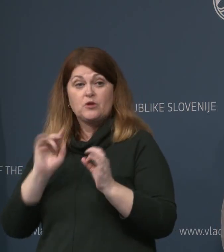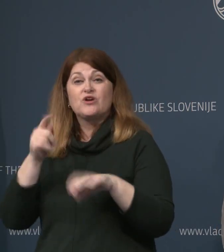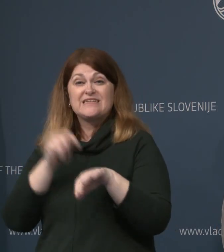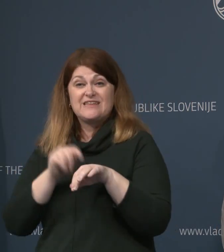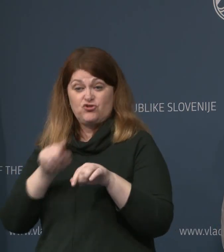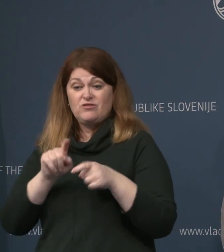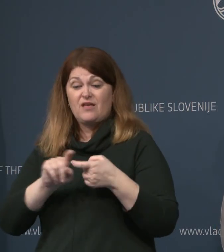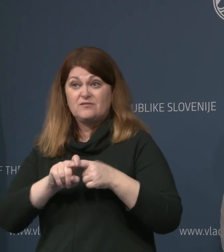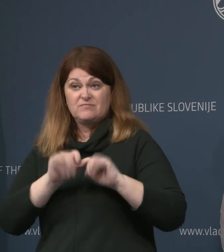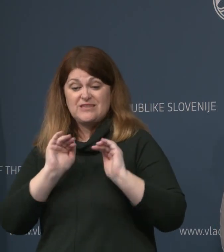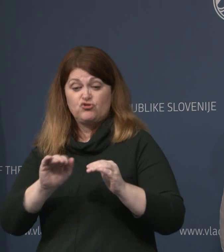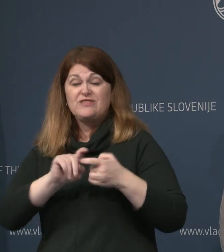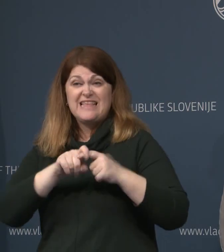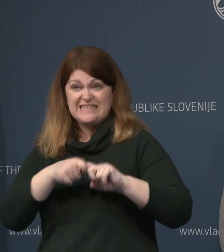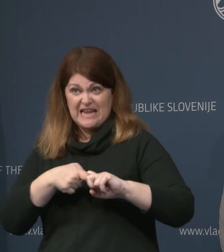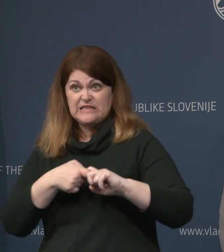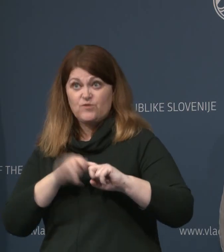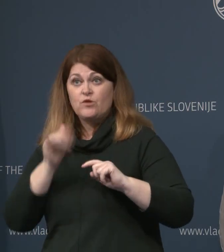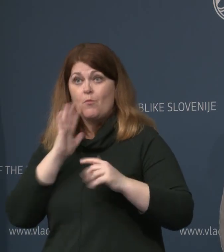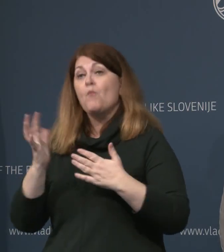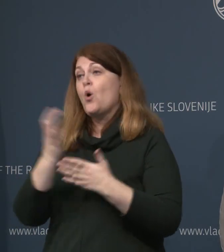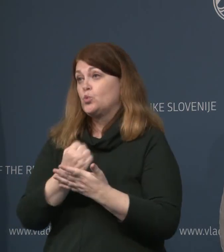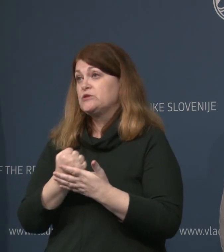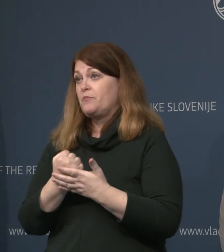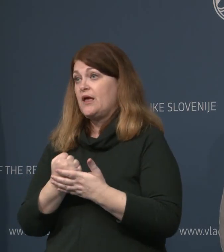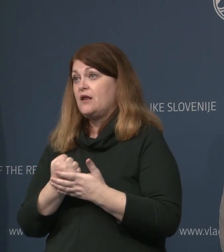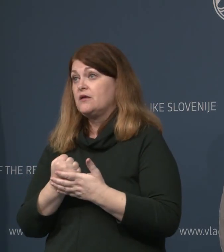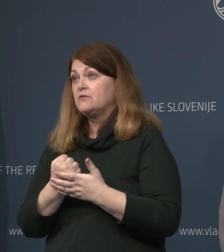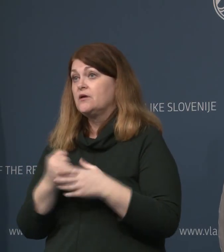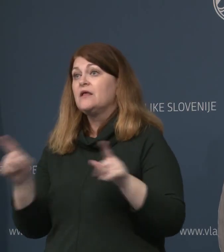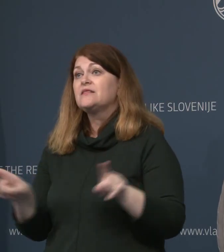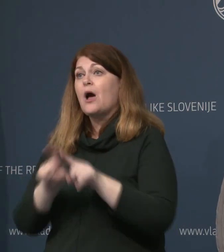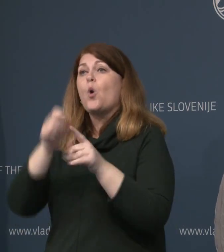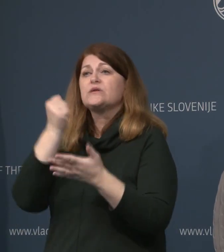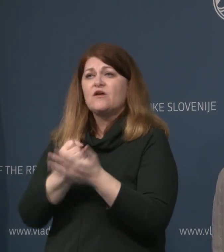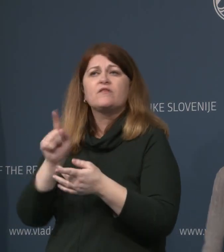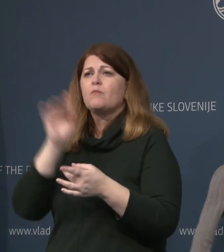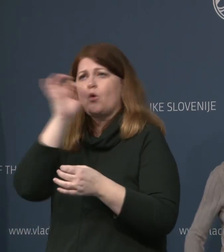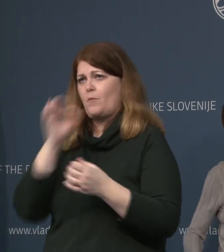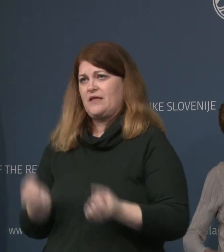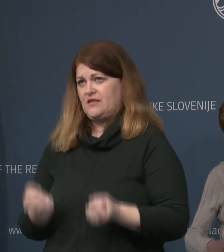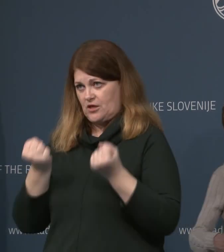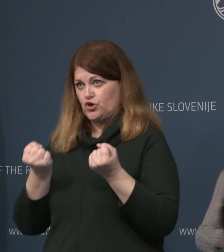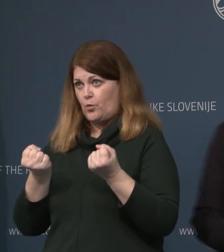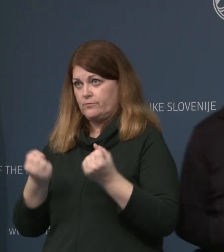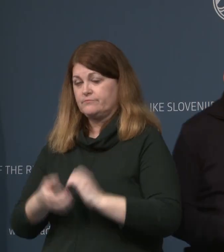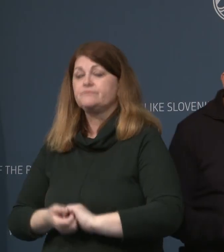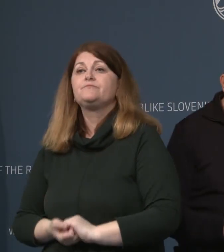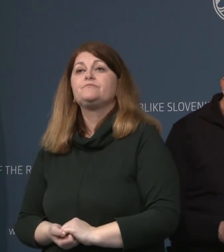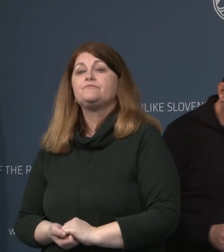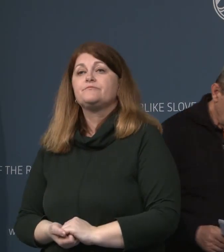teh sredstev, zaščitnik, da bomo uspeli, bom rekel, tako zagotavljati, da ne bo nobenih težav.